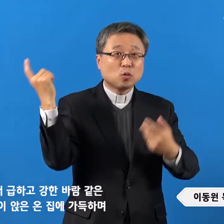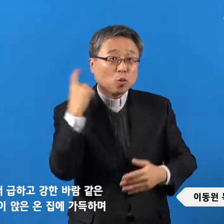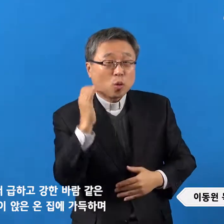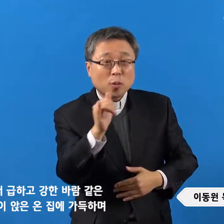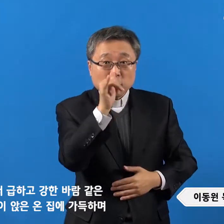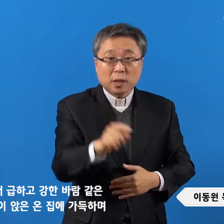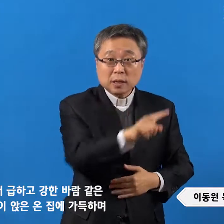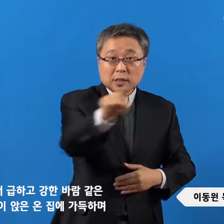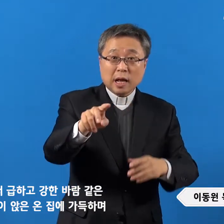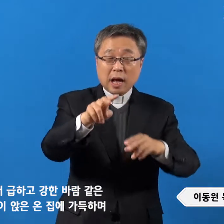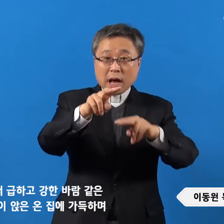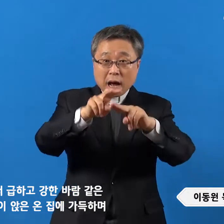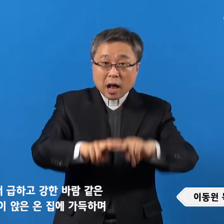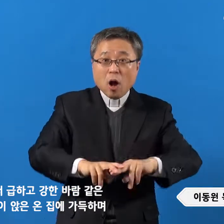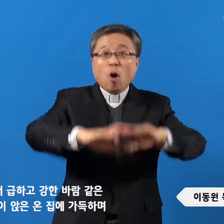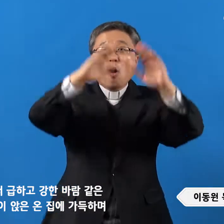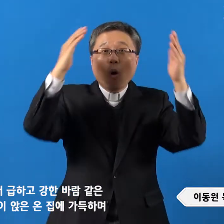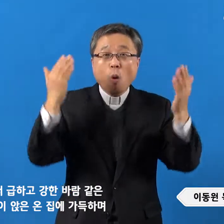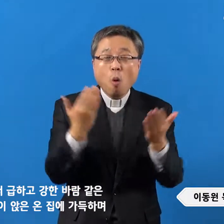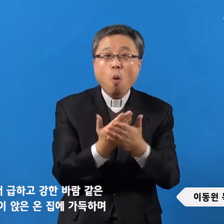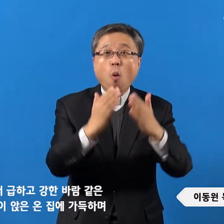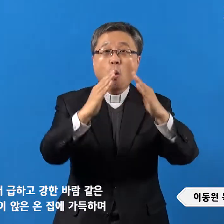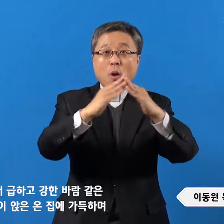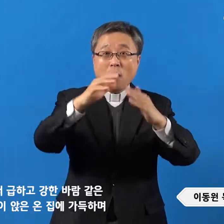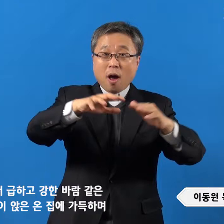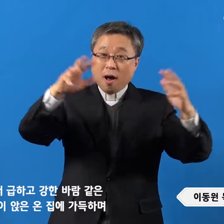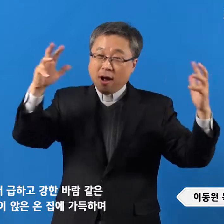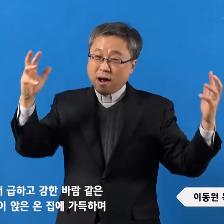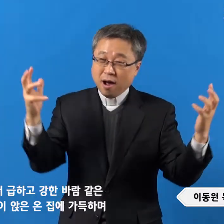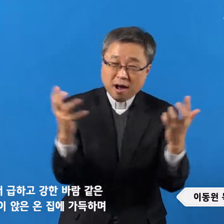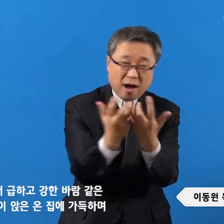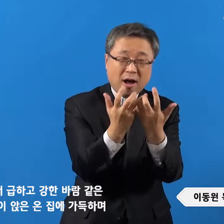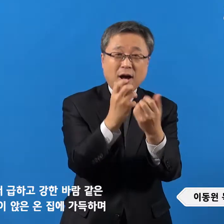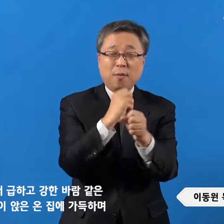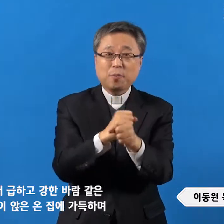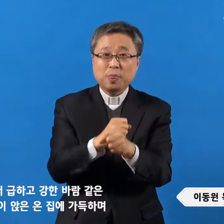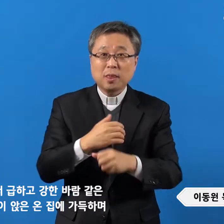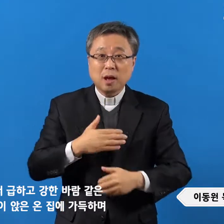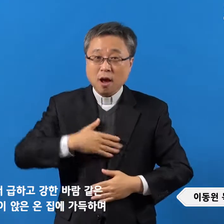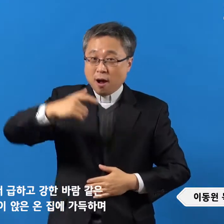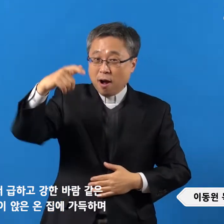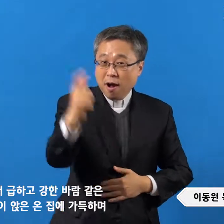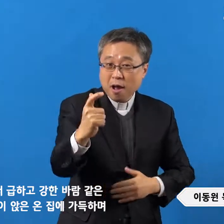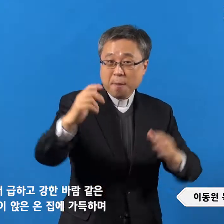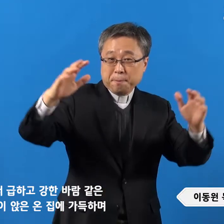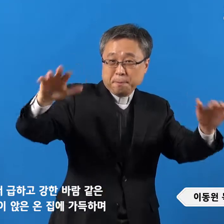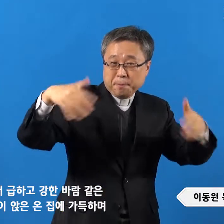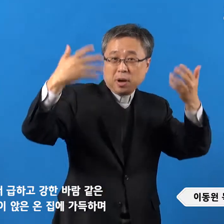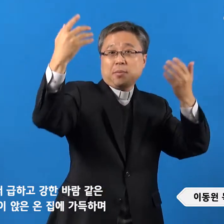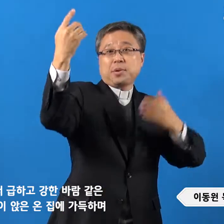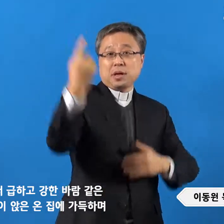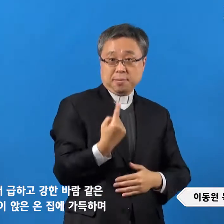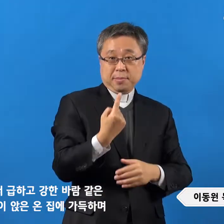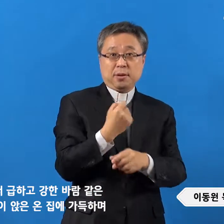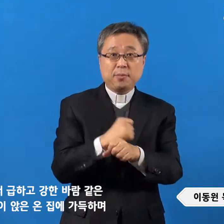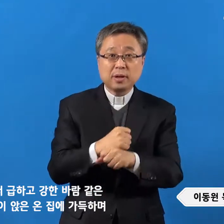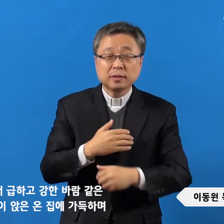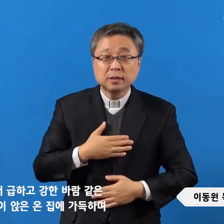그들이 앉은 온 집에 가득하며 여기 강력한 바람이 임한 것입니다. 강력한 바람이